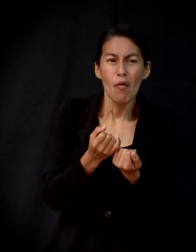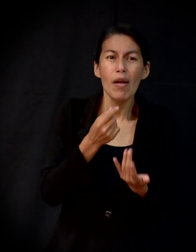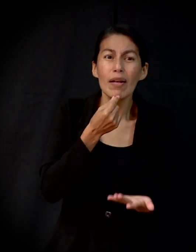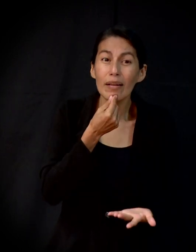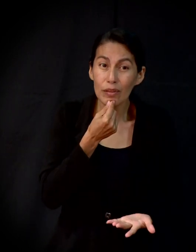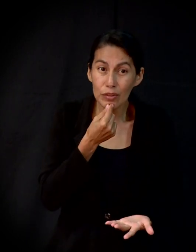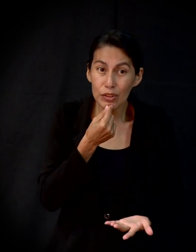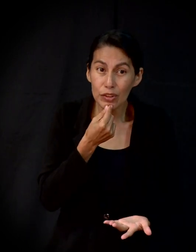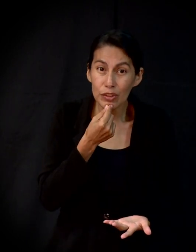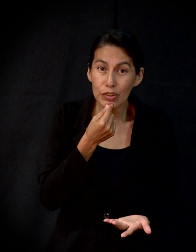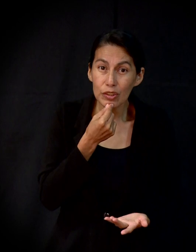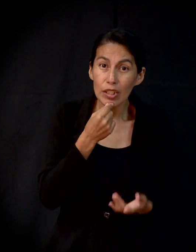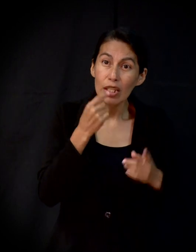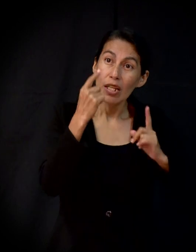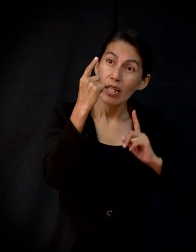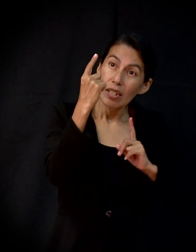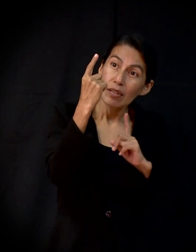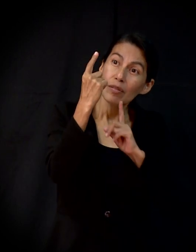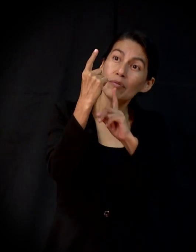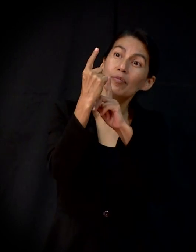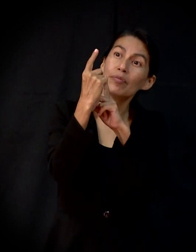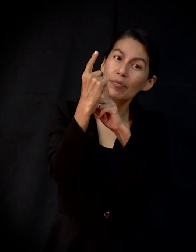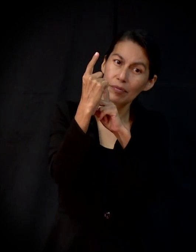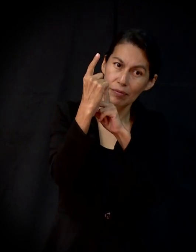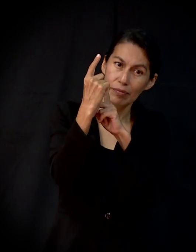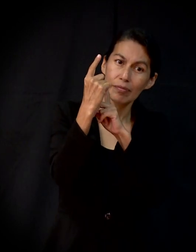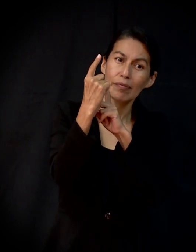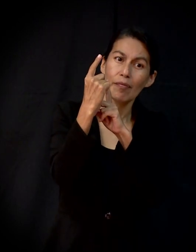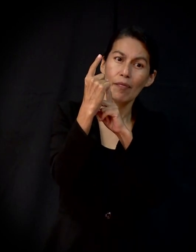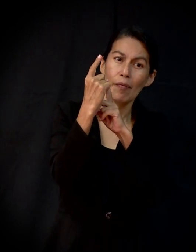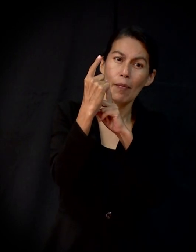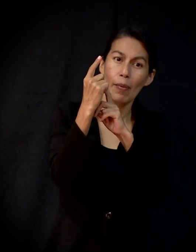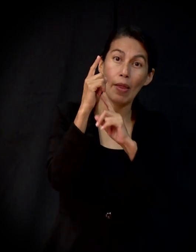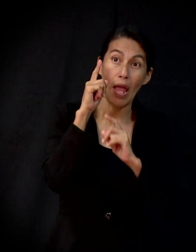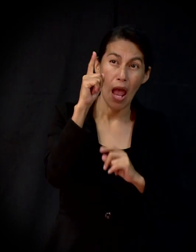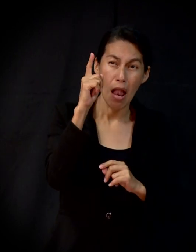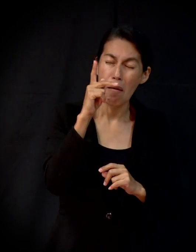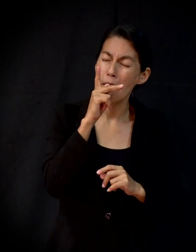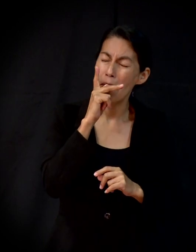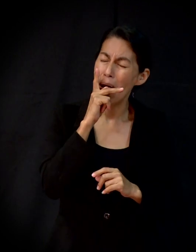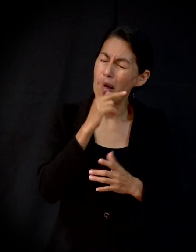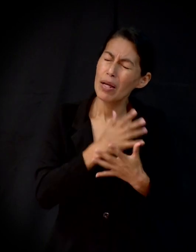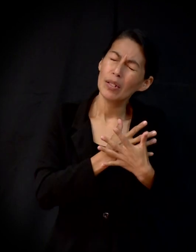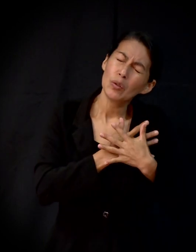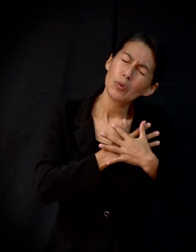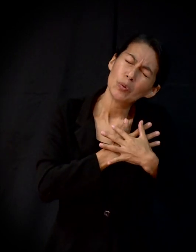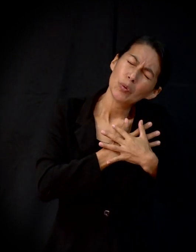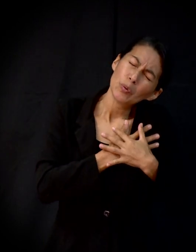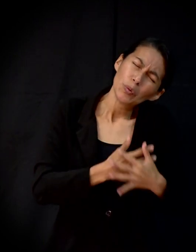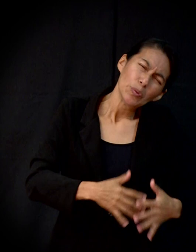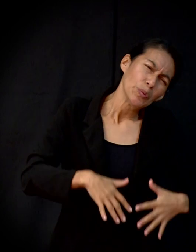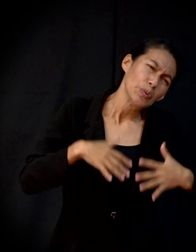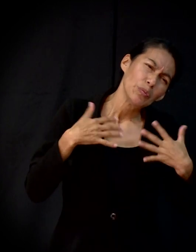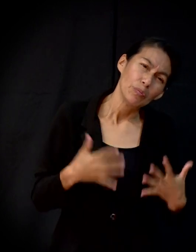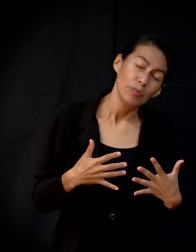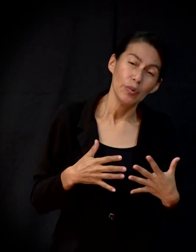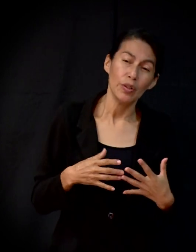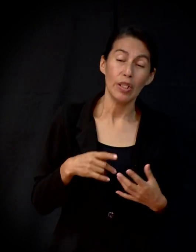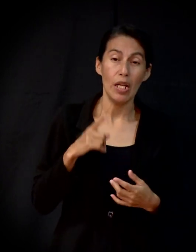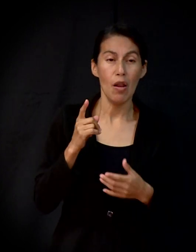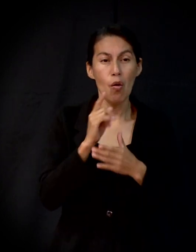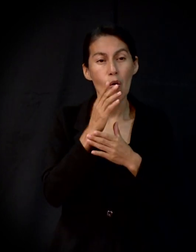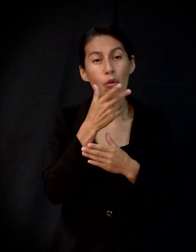San Juan de acercarnos a Dios, nuestro Padre amoroso, con